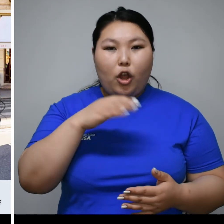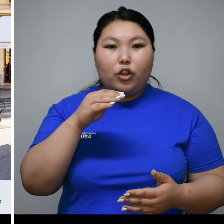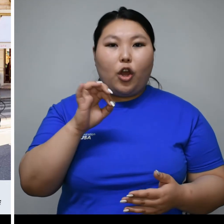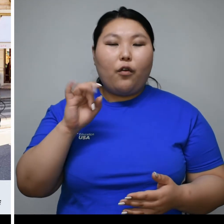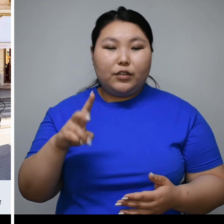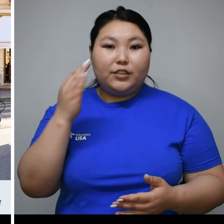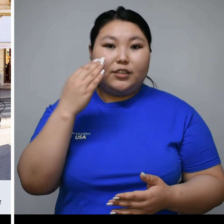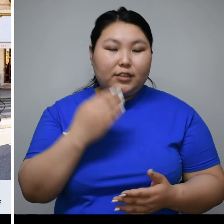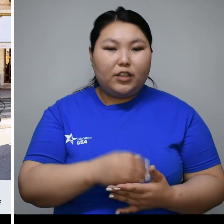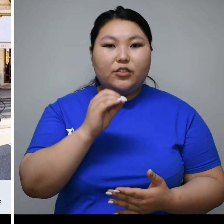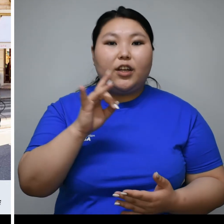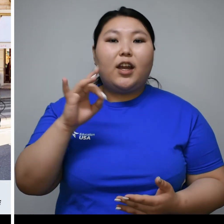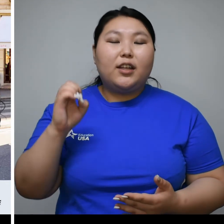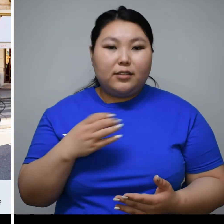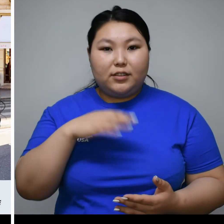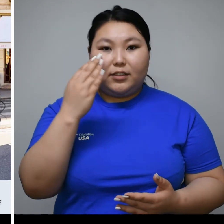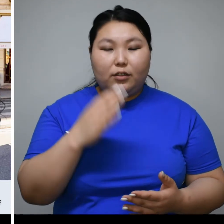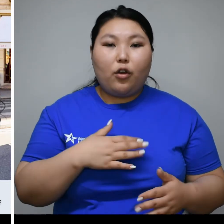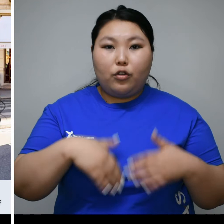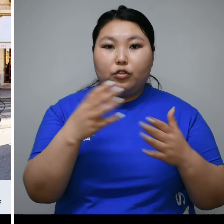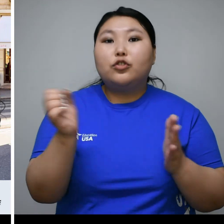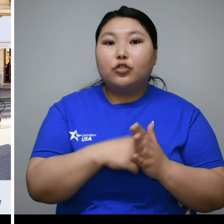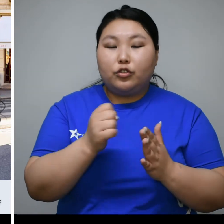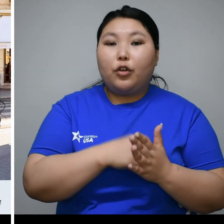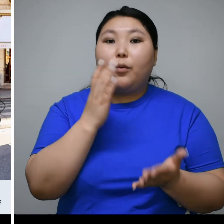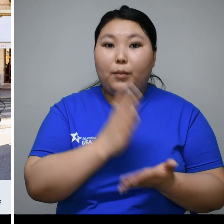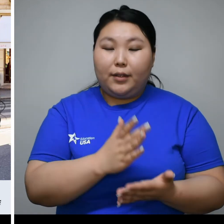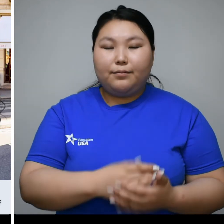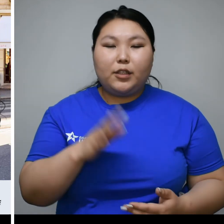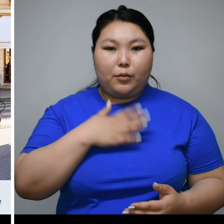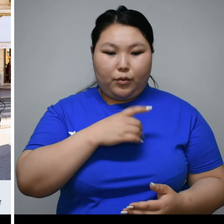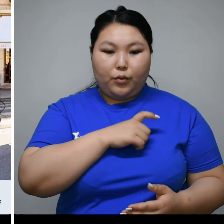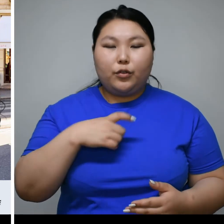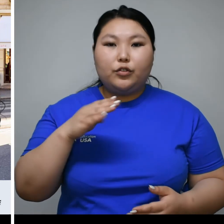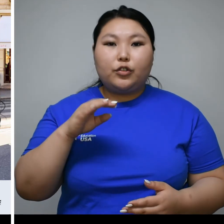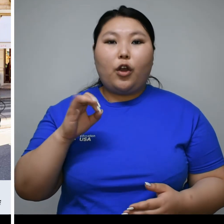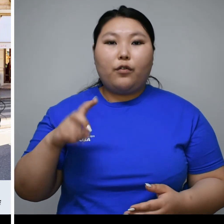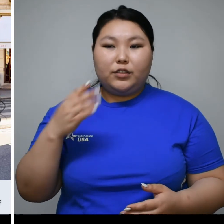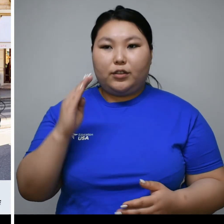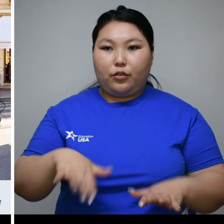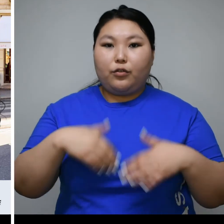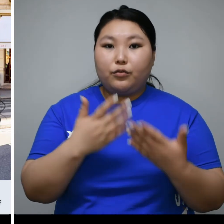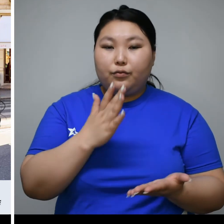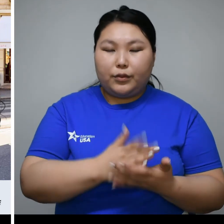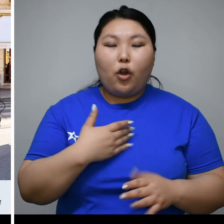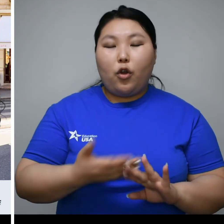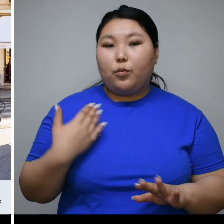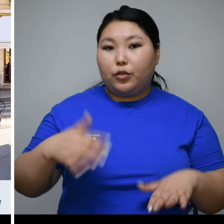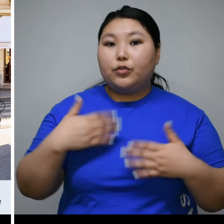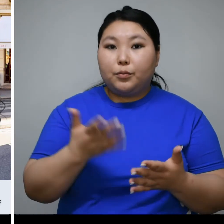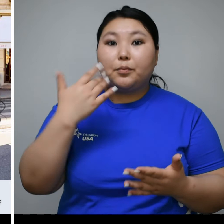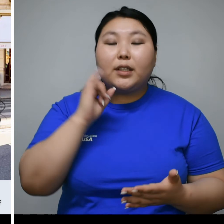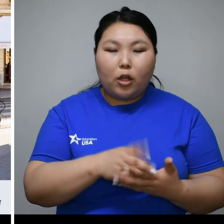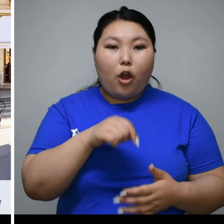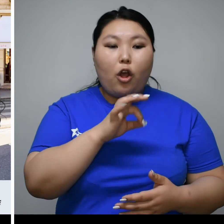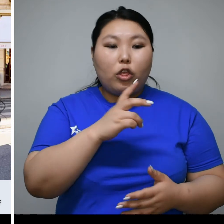одоо TOEFL-ийн шалгалт болон GRE-ийн шалгалт өгөх ёстой байгаа. За миний хувьд бол TOEFL-ийн шалгалтаа өгчихсэн, өмнө өгчихсэн байсан